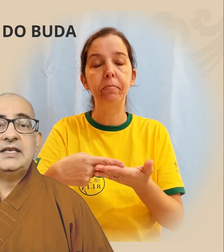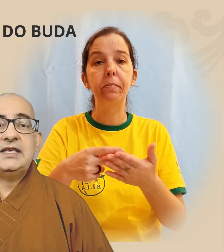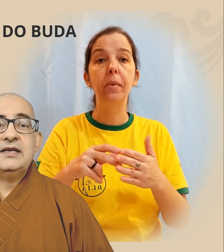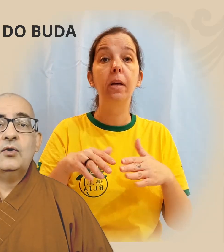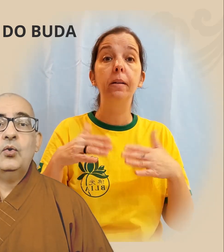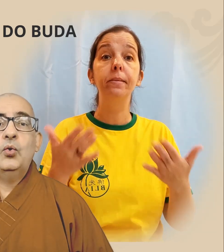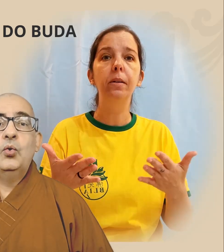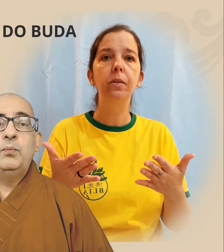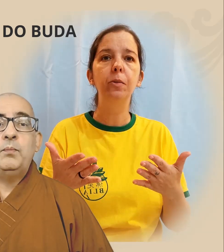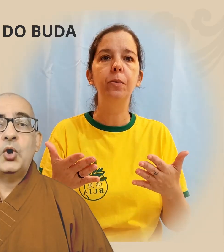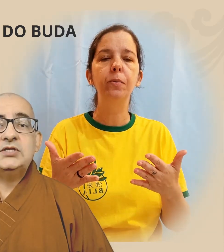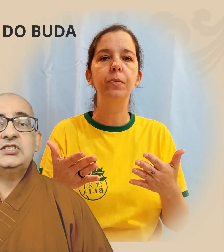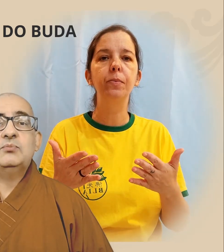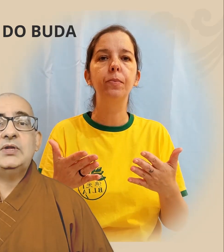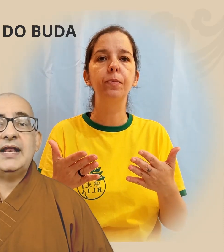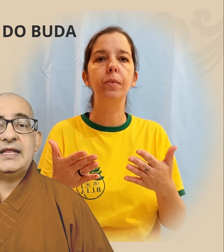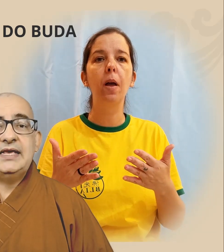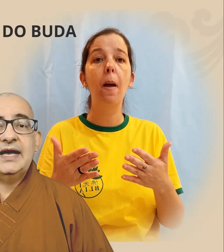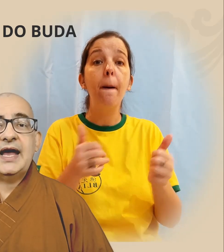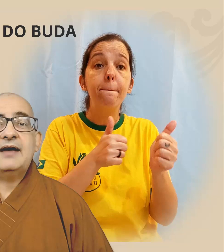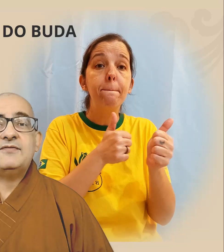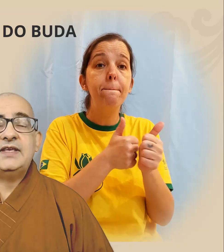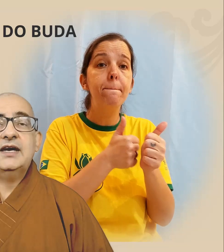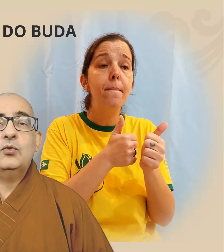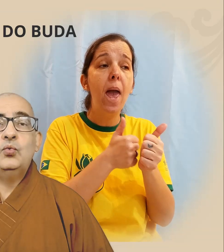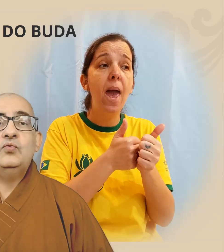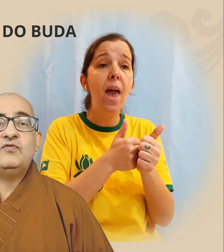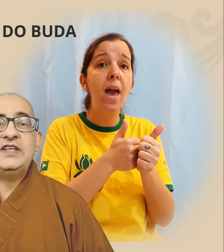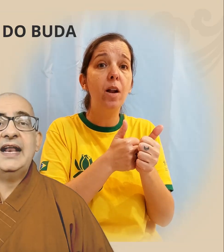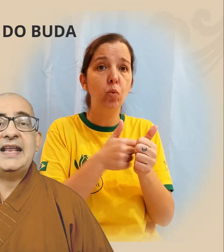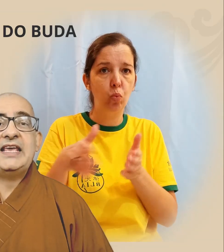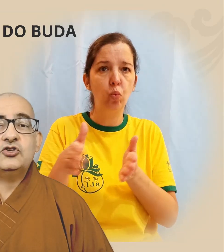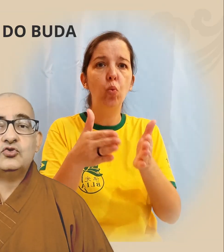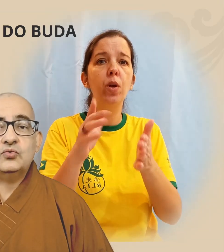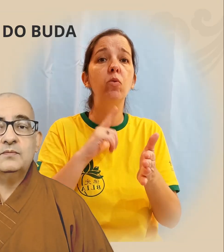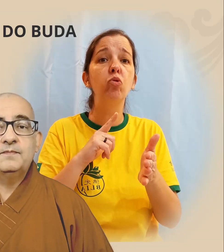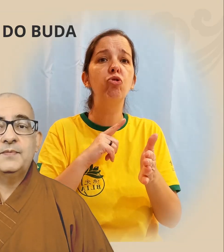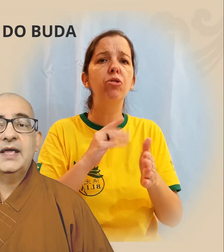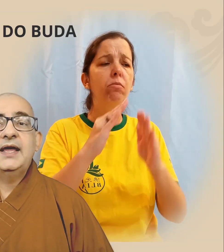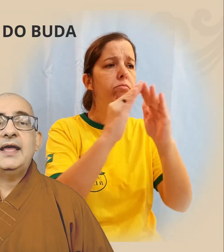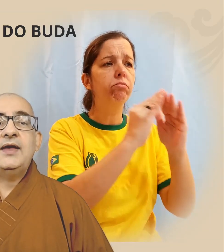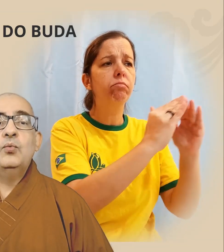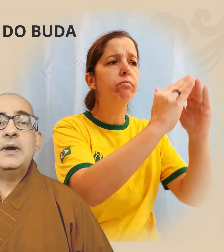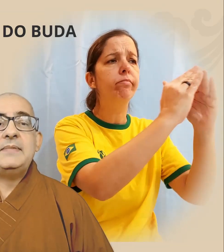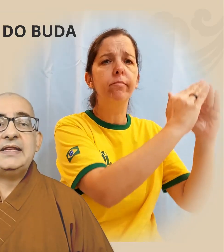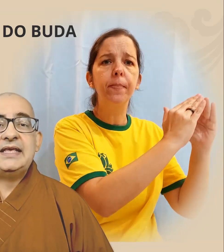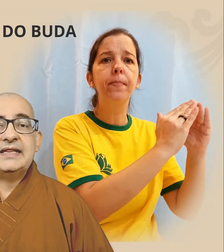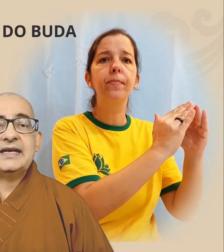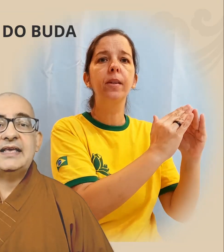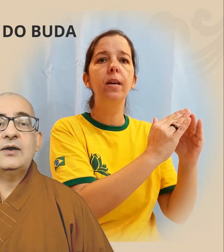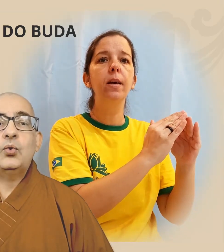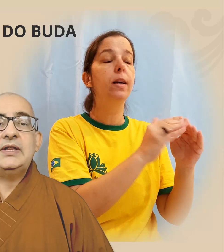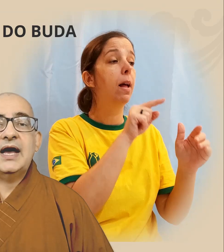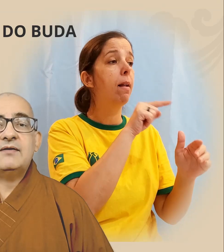Acontece que, o próximo dali, havia um vilarejo e uma